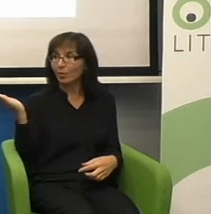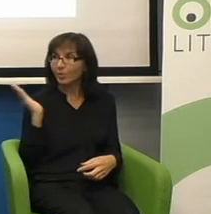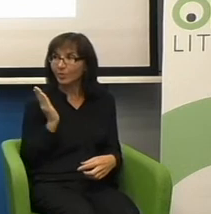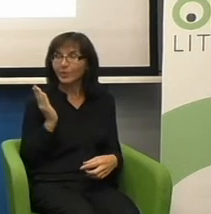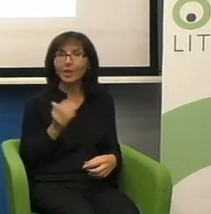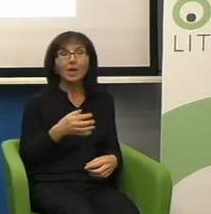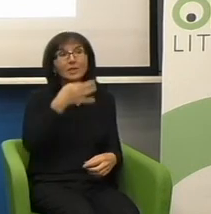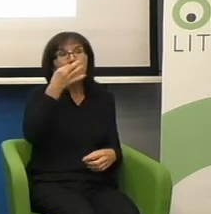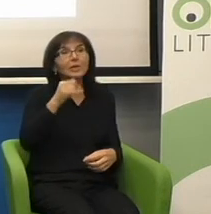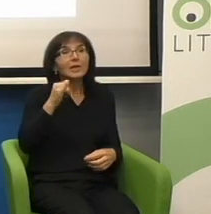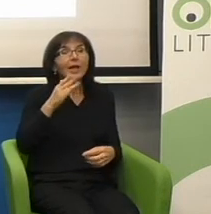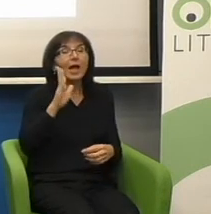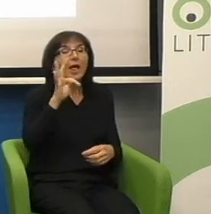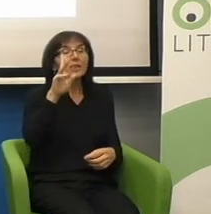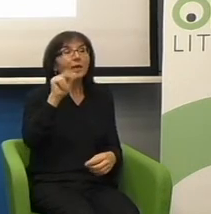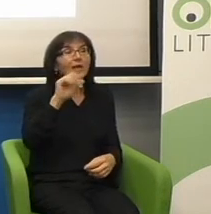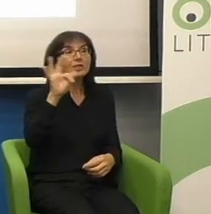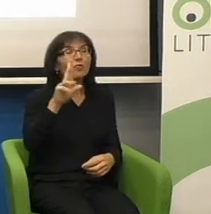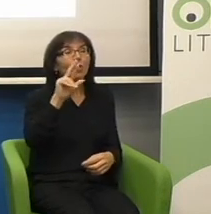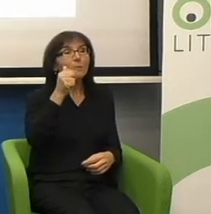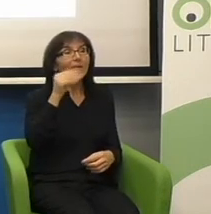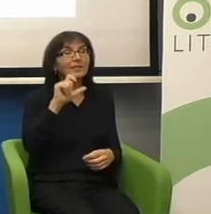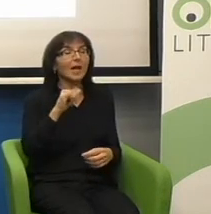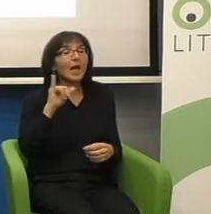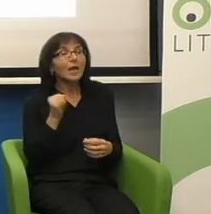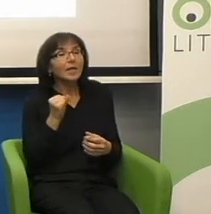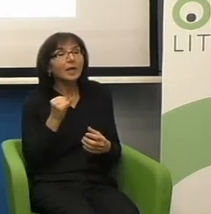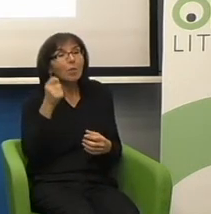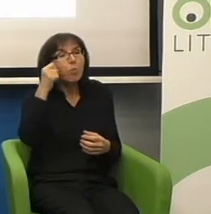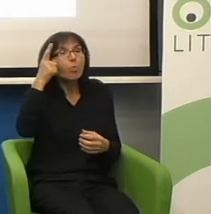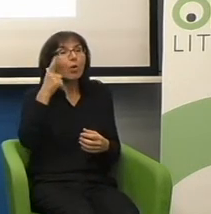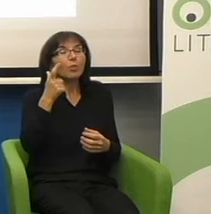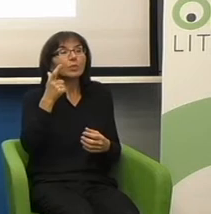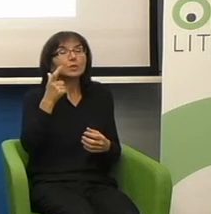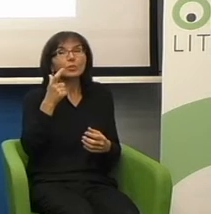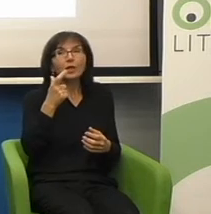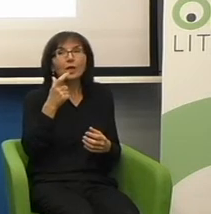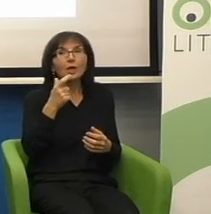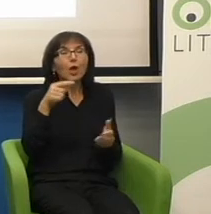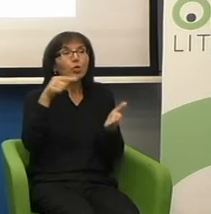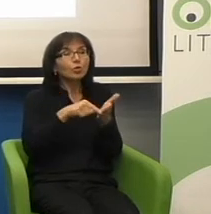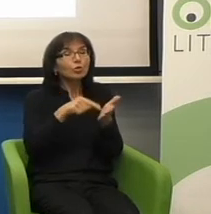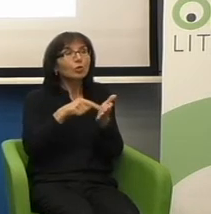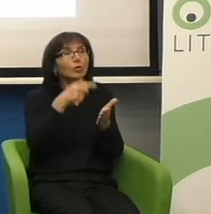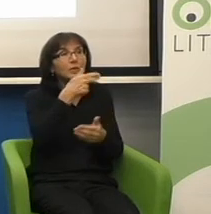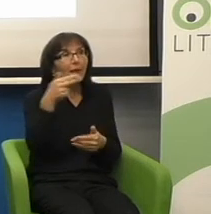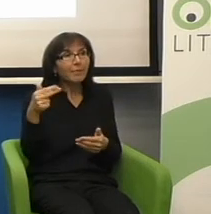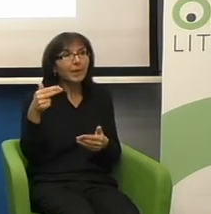waszą transformację, ale najpierw zapytam się o inspirację. O inspirację dotyczącą wyboru tego